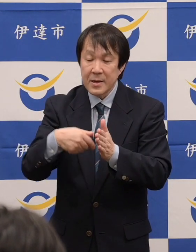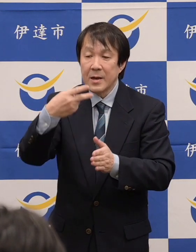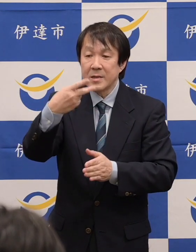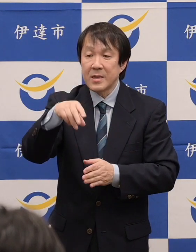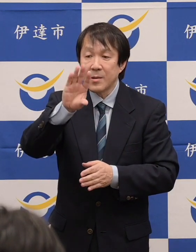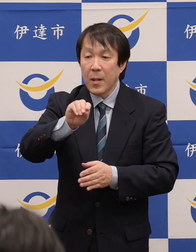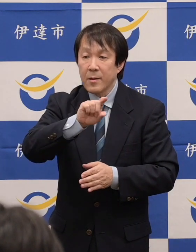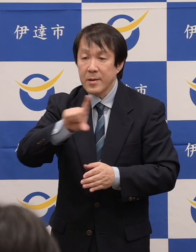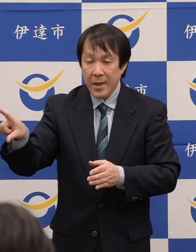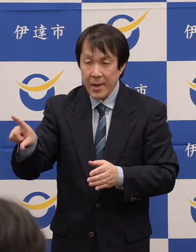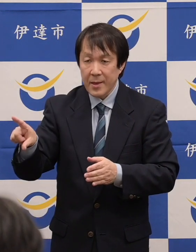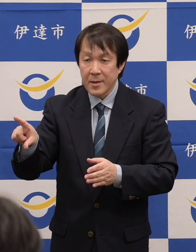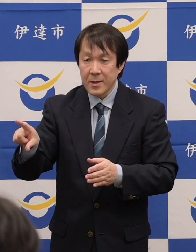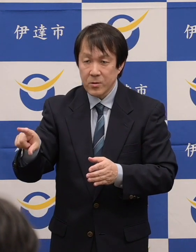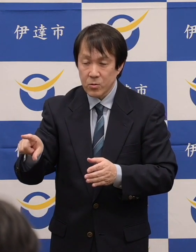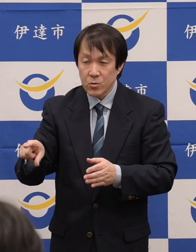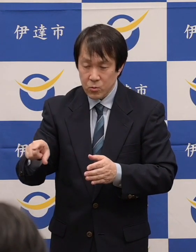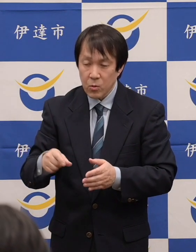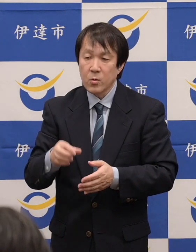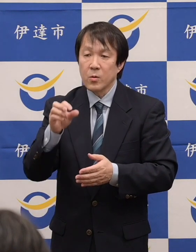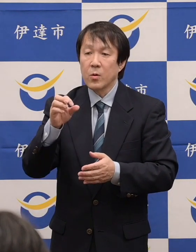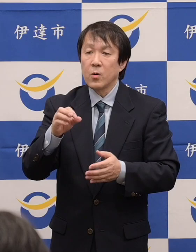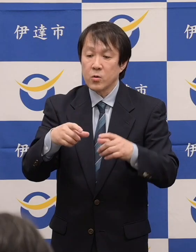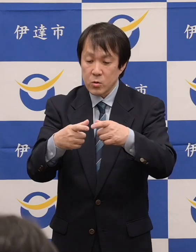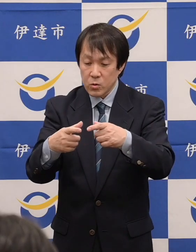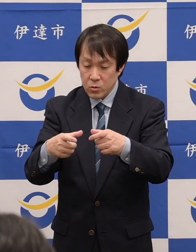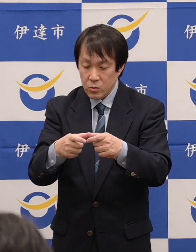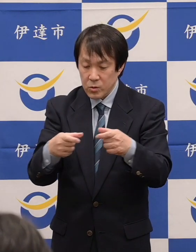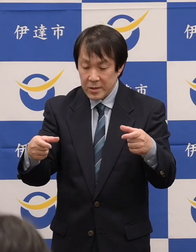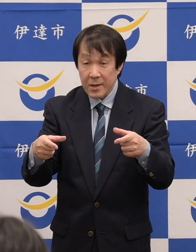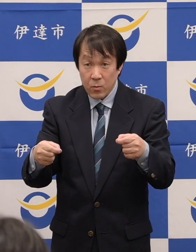2万円の優待券の交付をするということでございます。